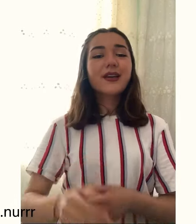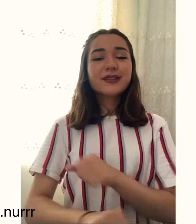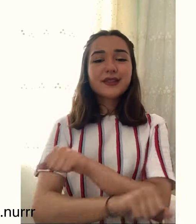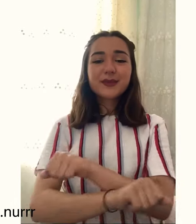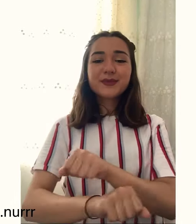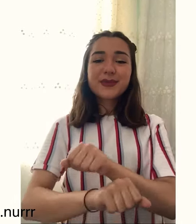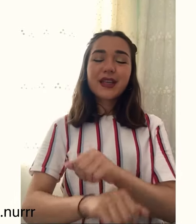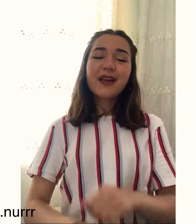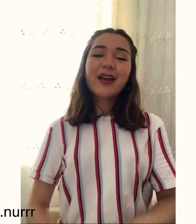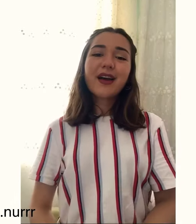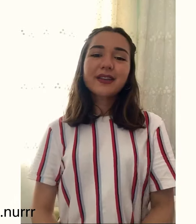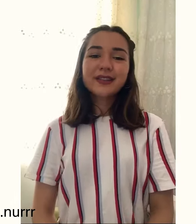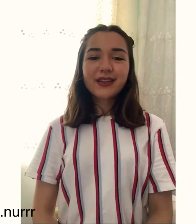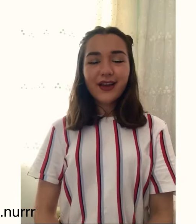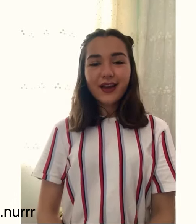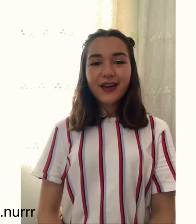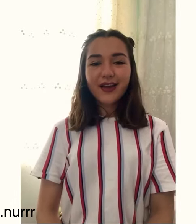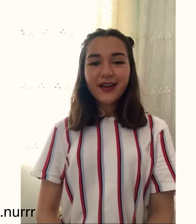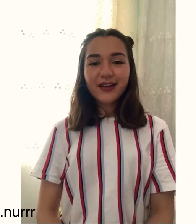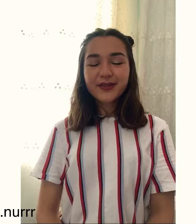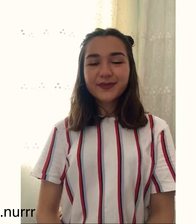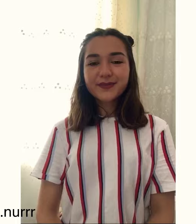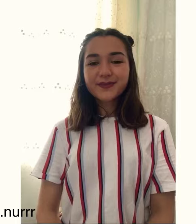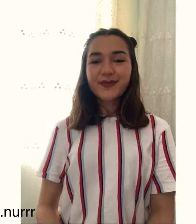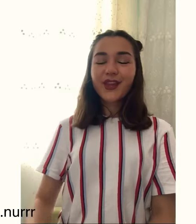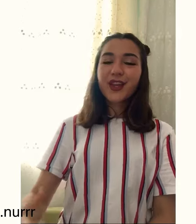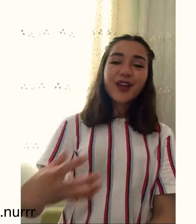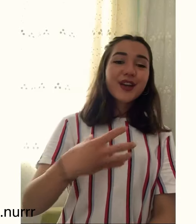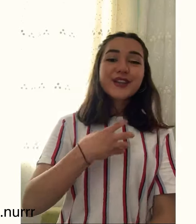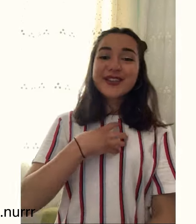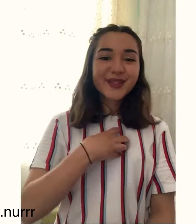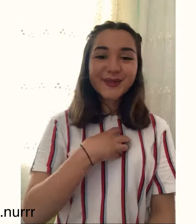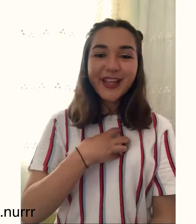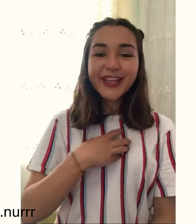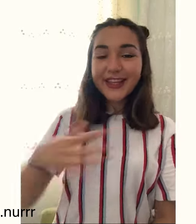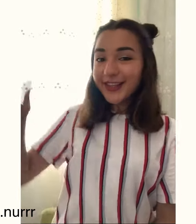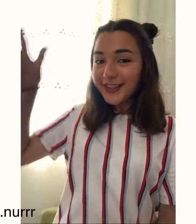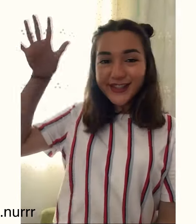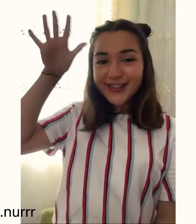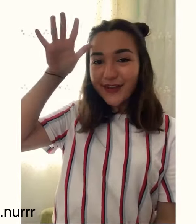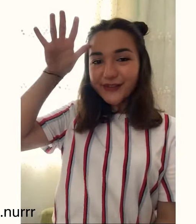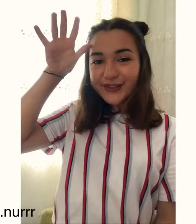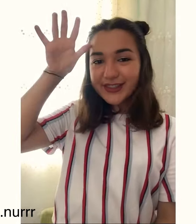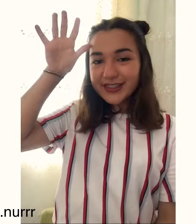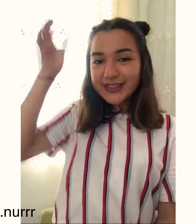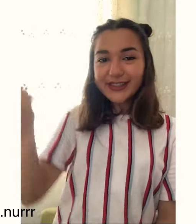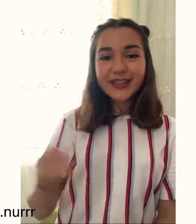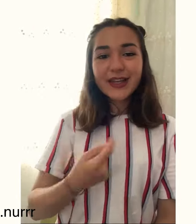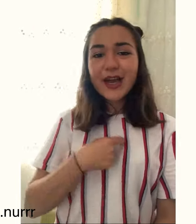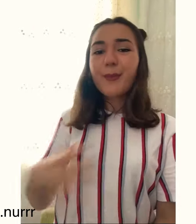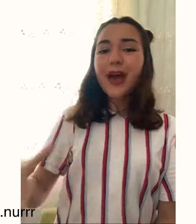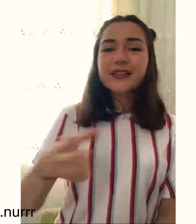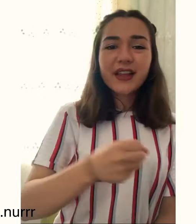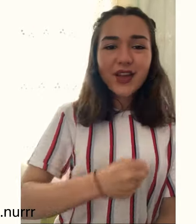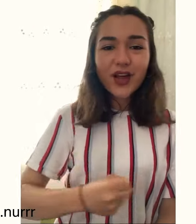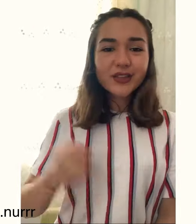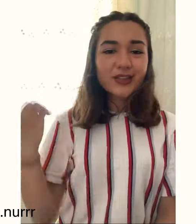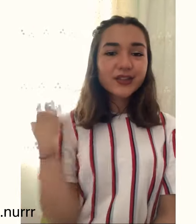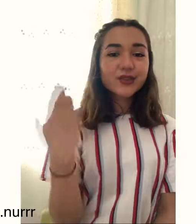aldım zararına Canımdaki saflığın benden aldın